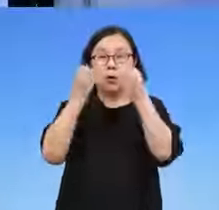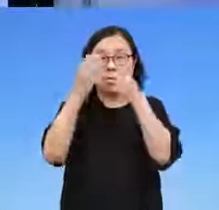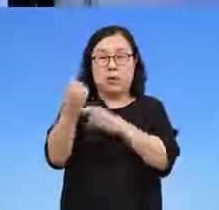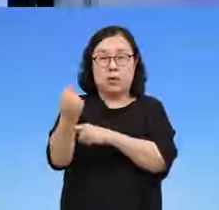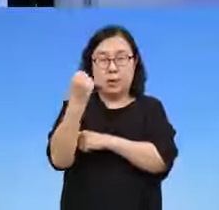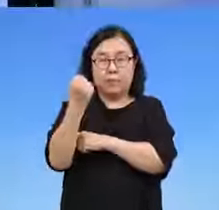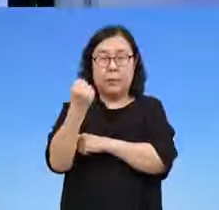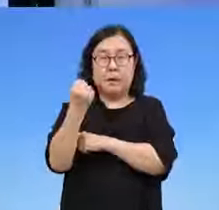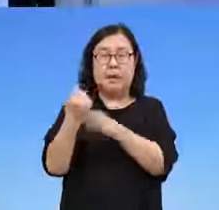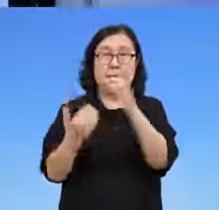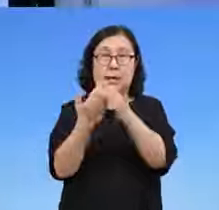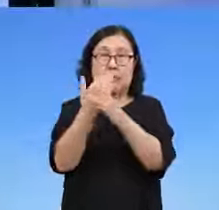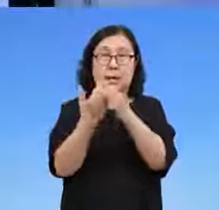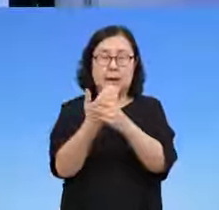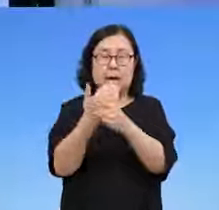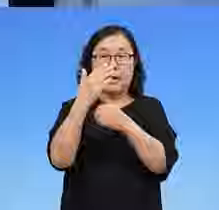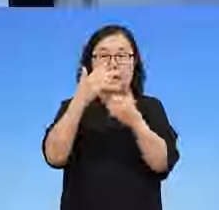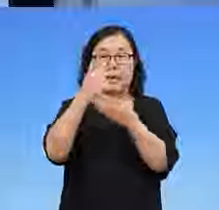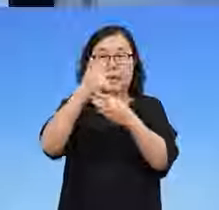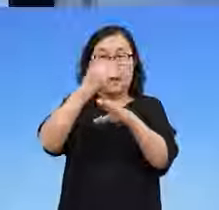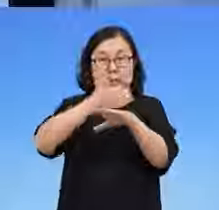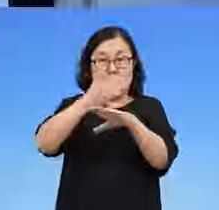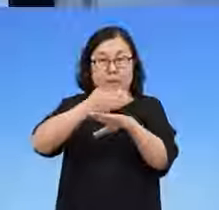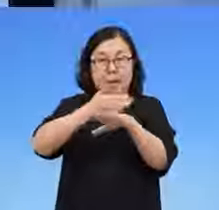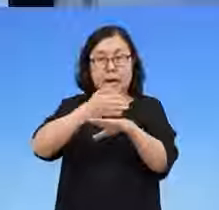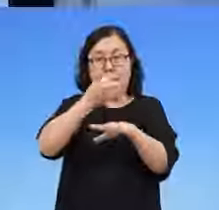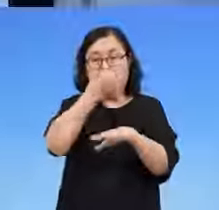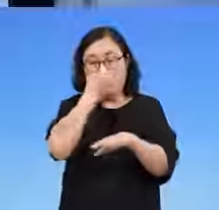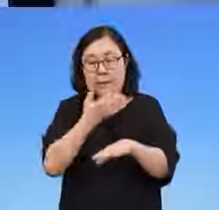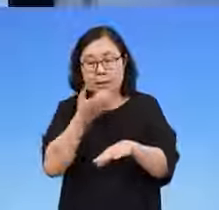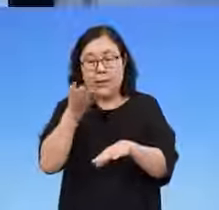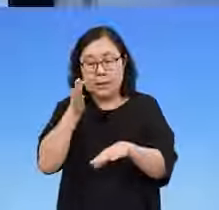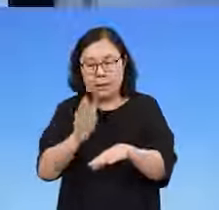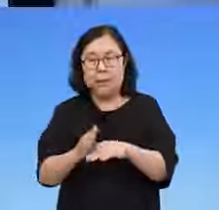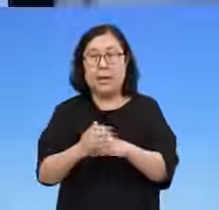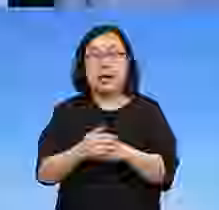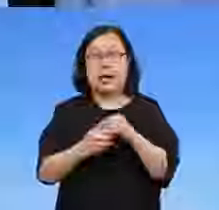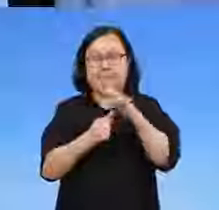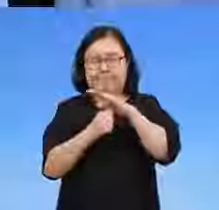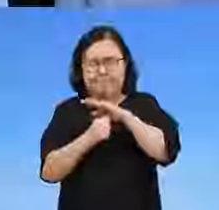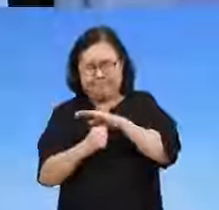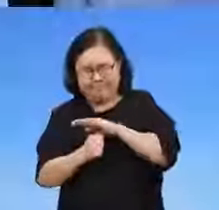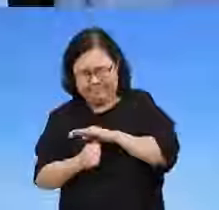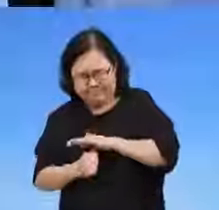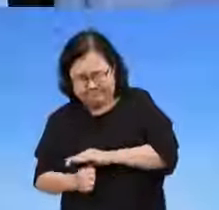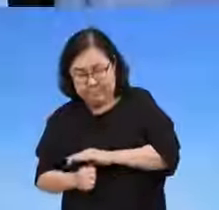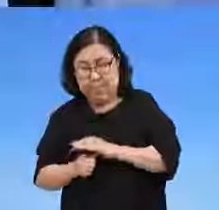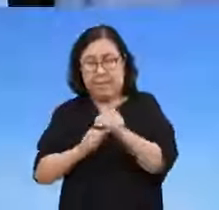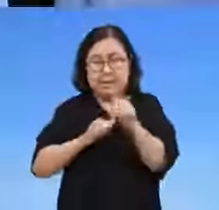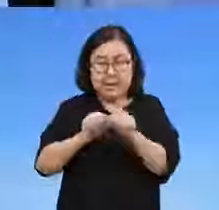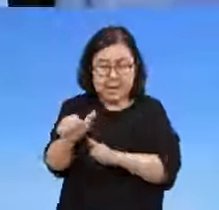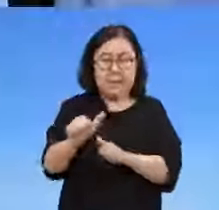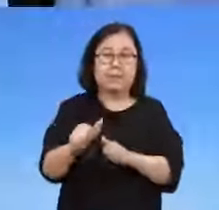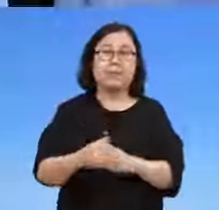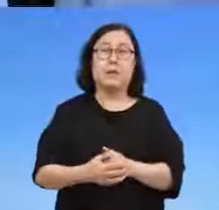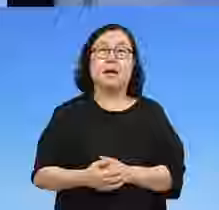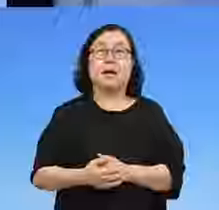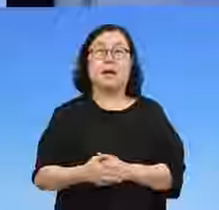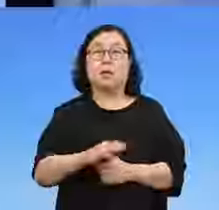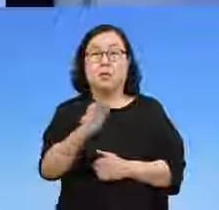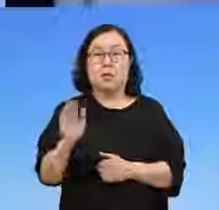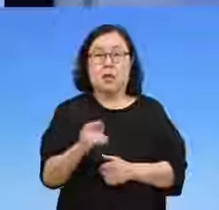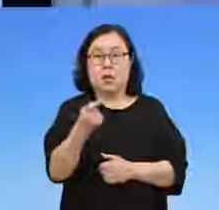힘들었는데 새로운 힘이 생겨났다. 하나님 감사합니다. 힘들지만 버텨서